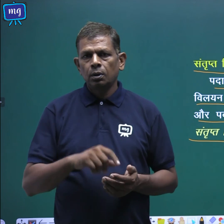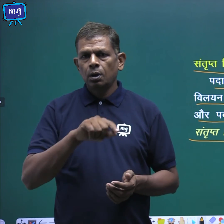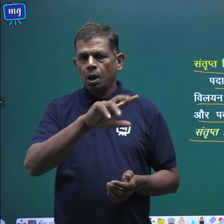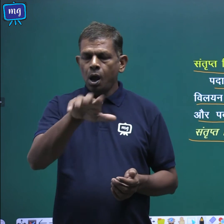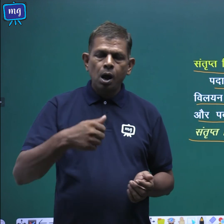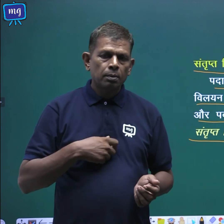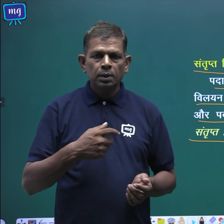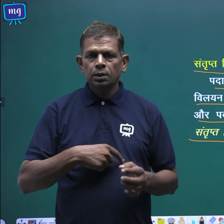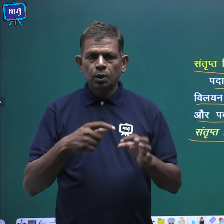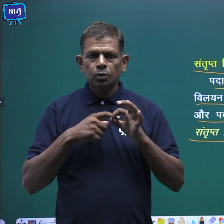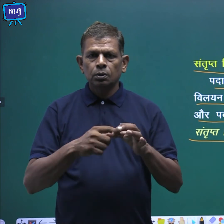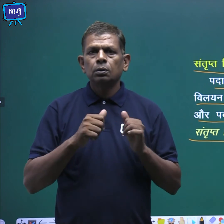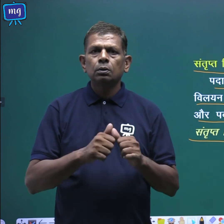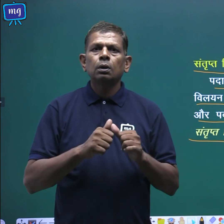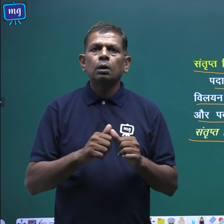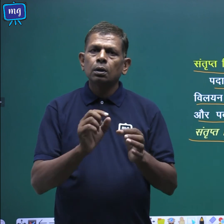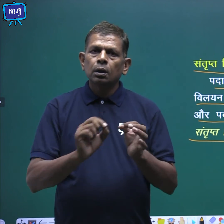इसके प्रश्नोत्तर करेंगे।